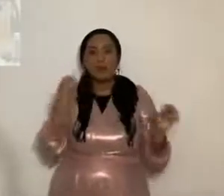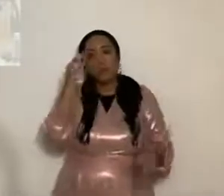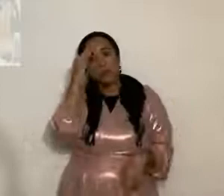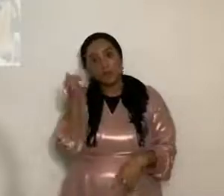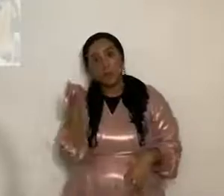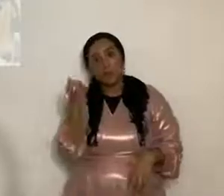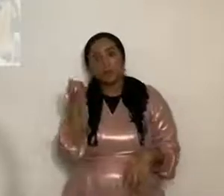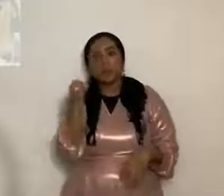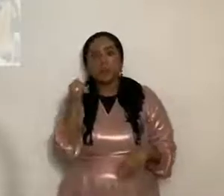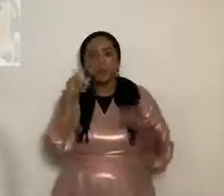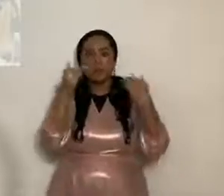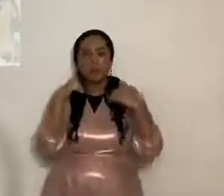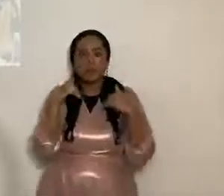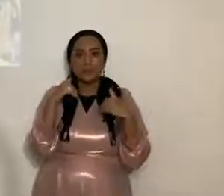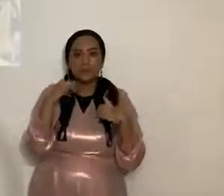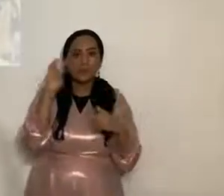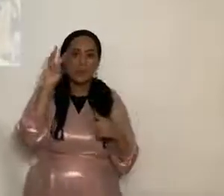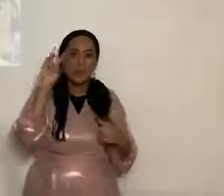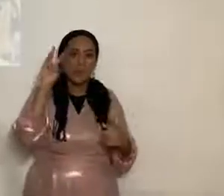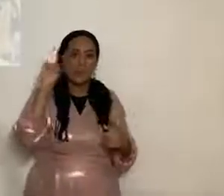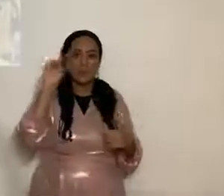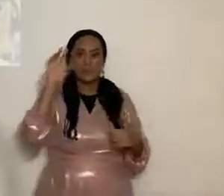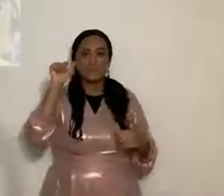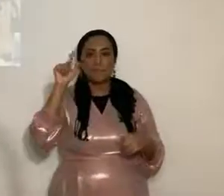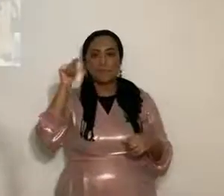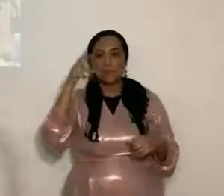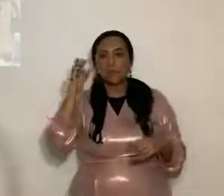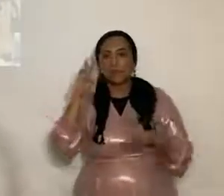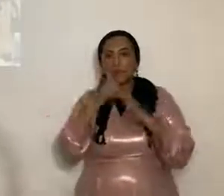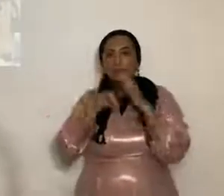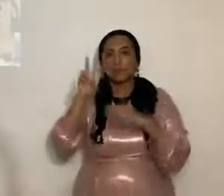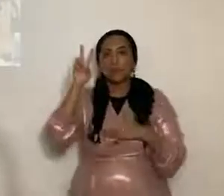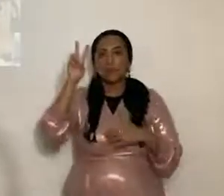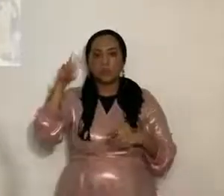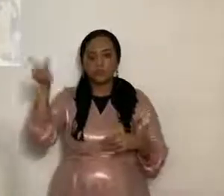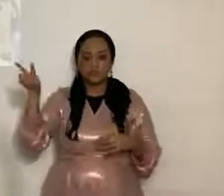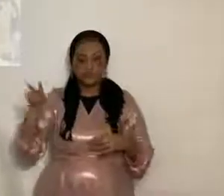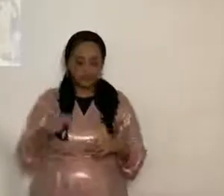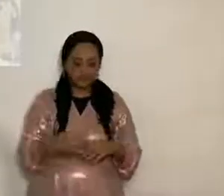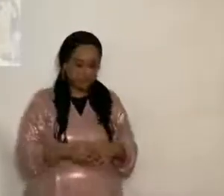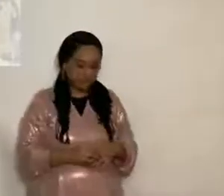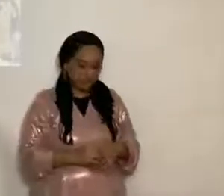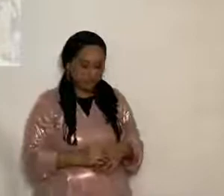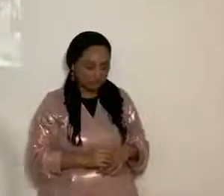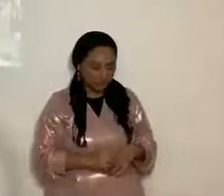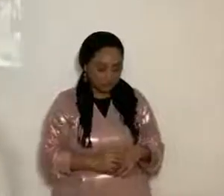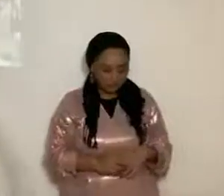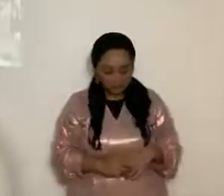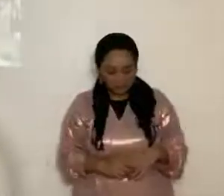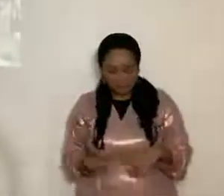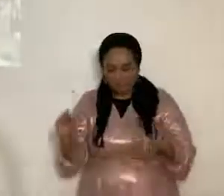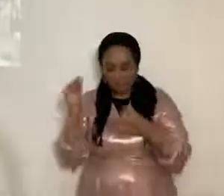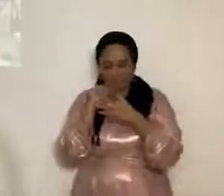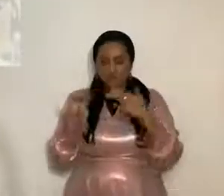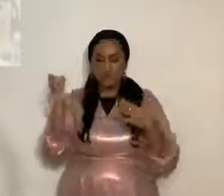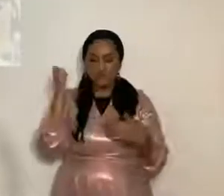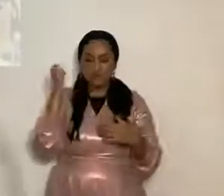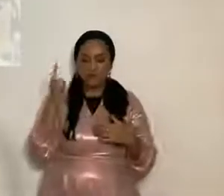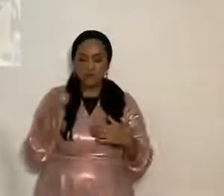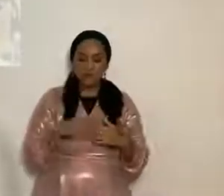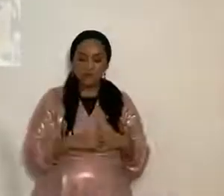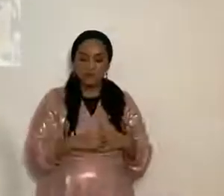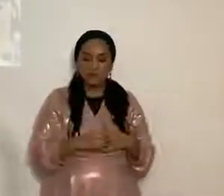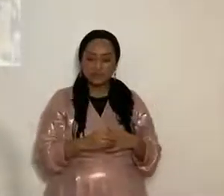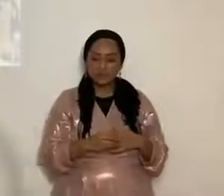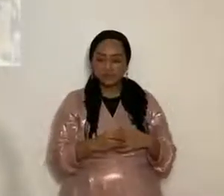tanto, entonces vamos aquí a Mateo 22, capítulo 22, Mateo capítulo 22, verso 11.